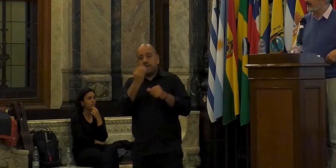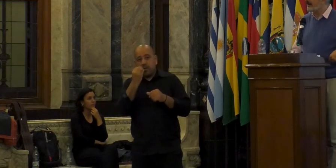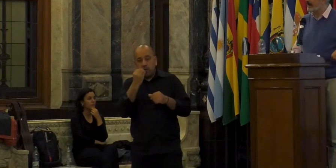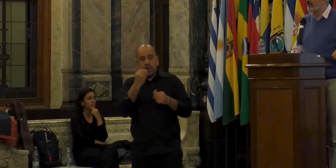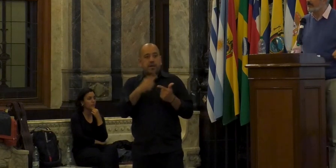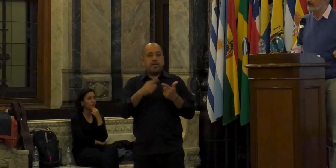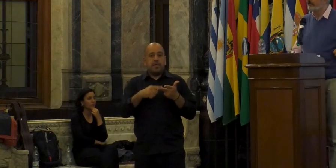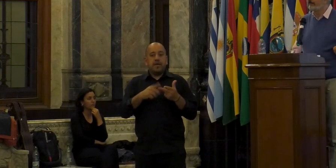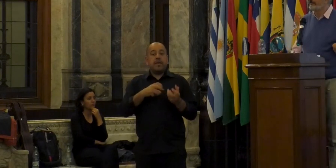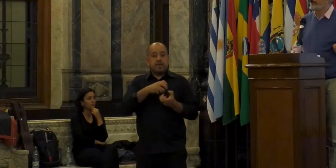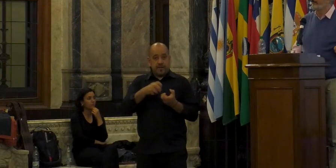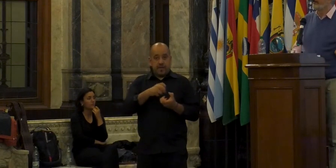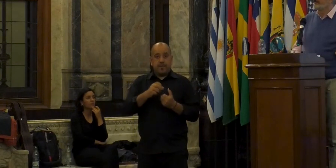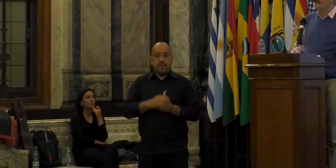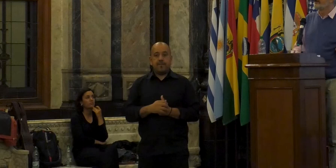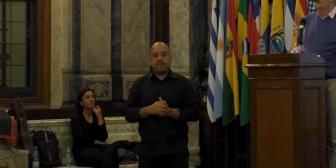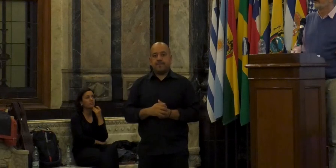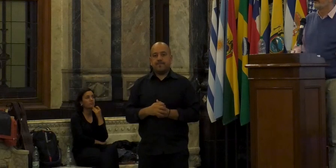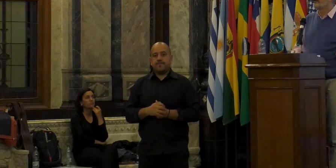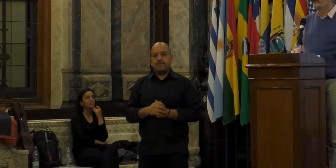¿no? Ese enredo.